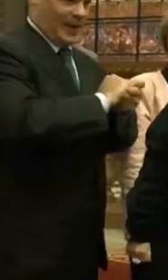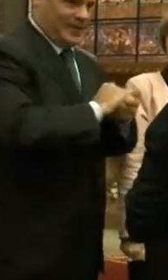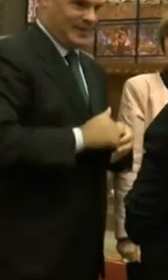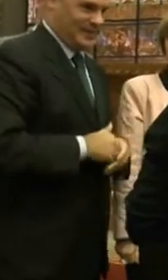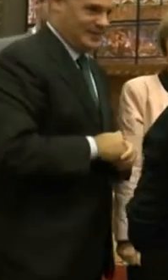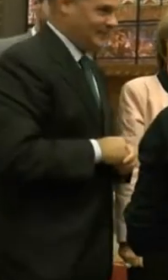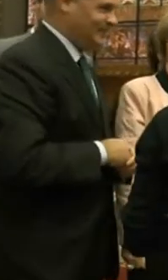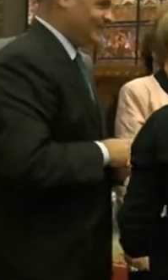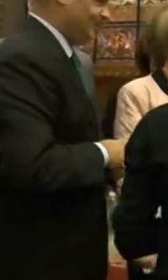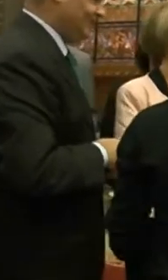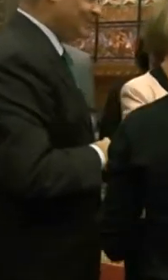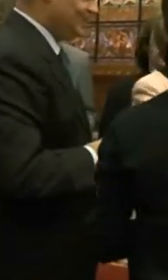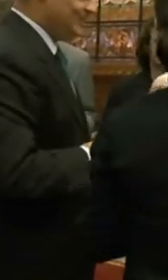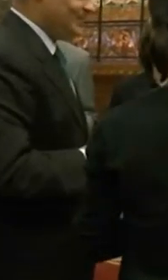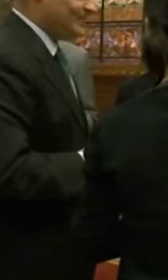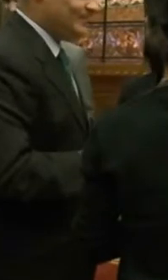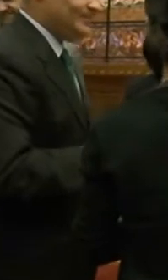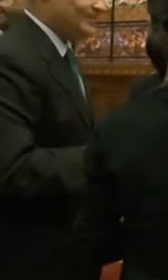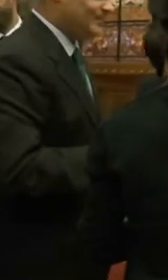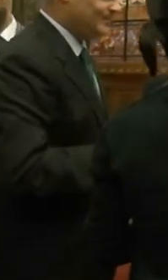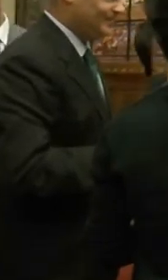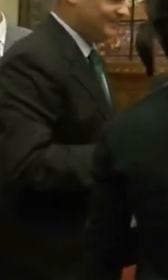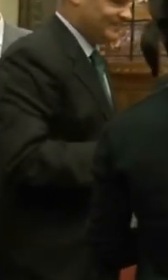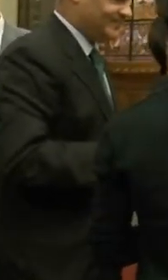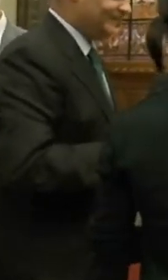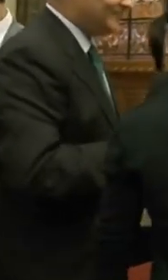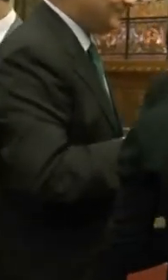Armando, del Consejo de la Defensa. No, nada, encantada.